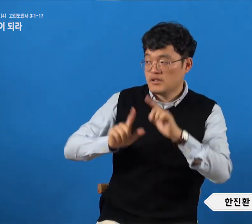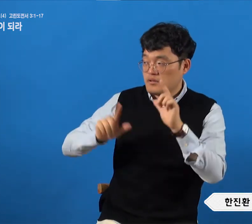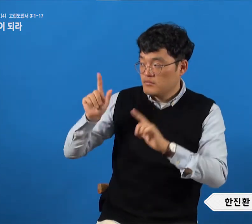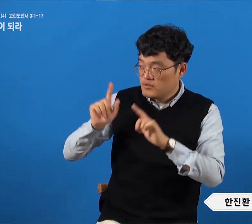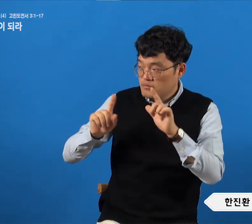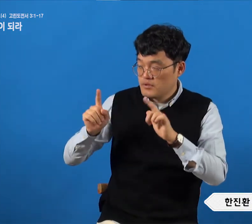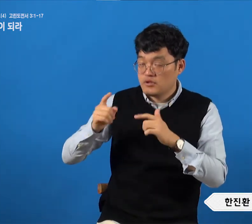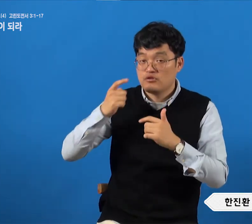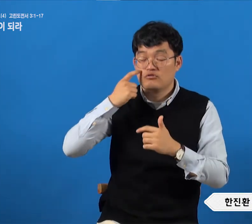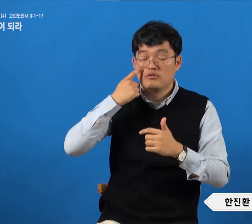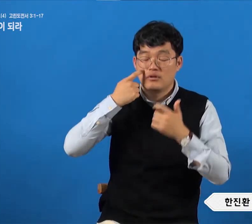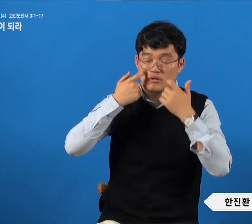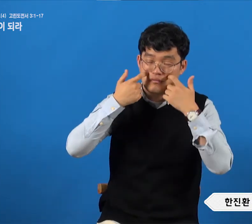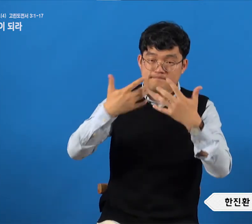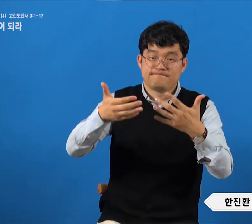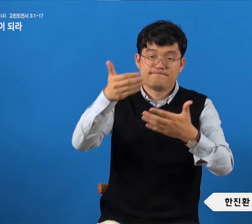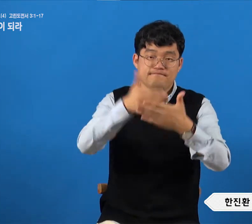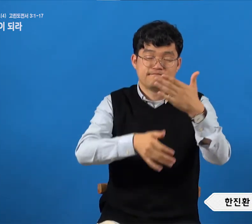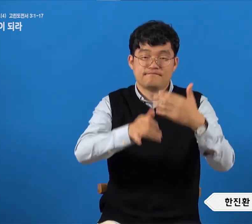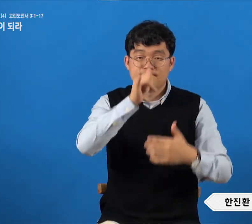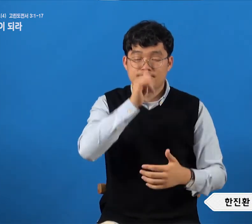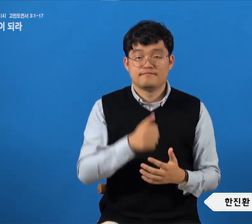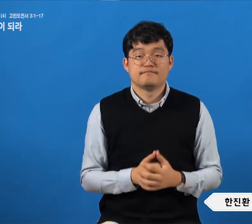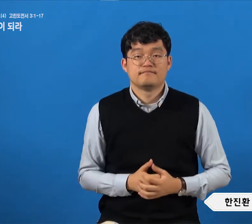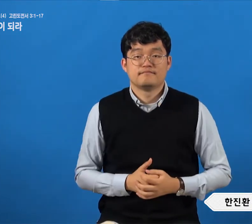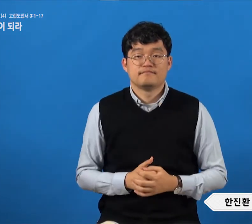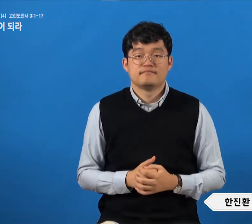그 모습이 눈에 선합니다.